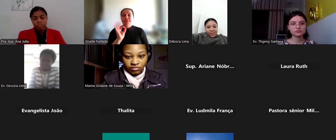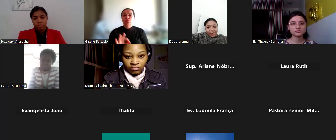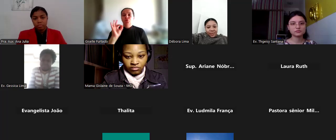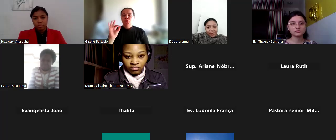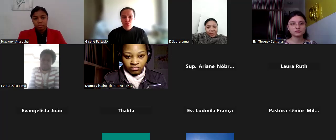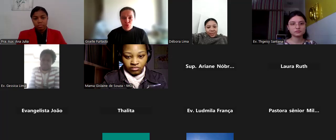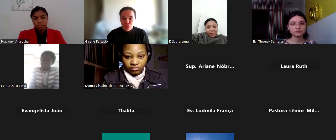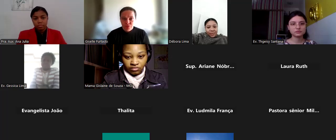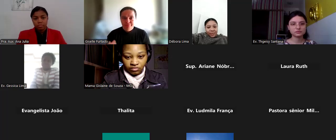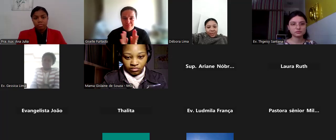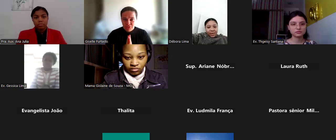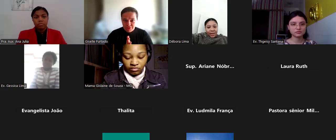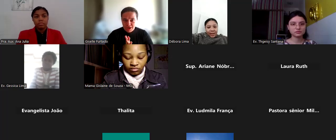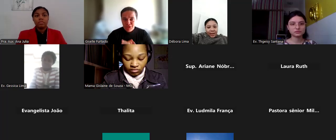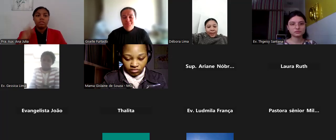são surdos, certo?